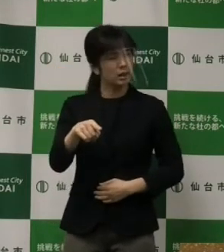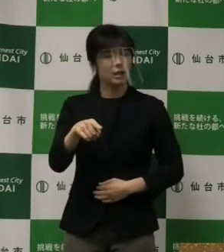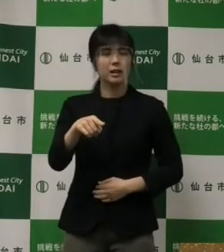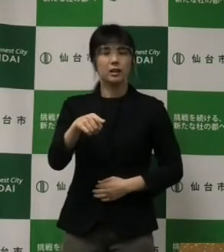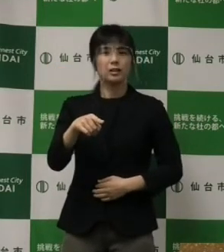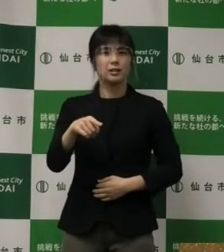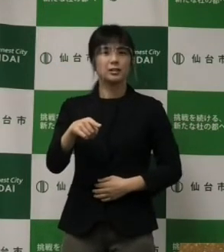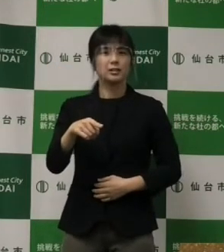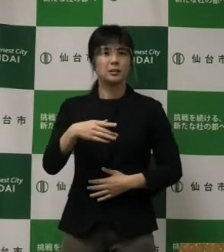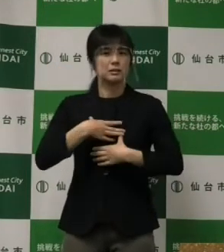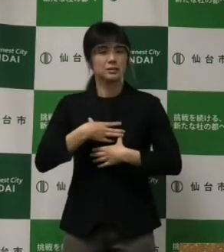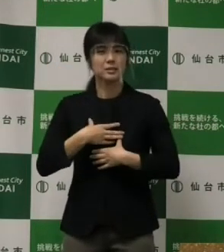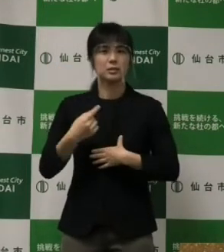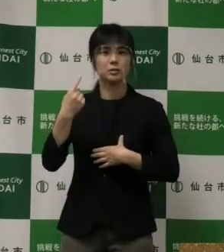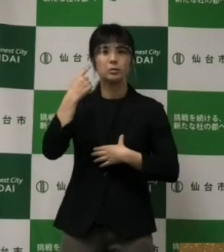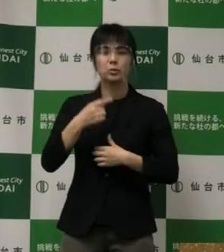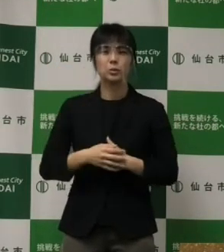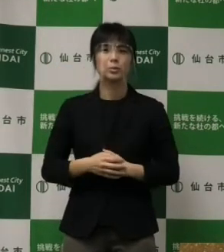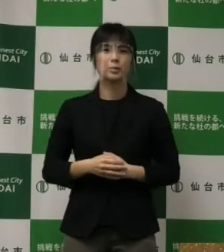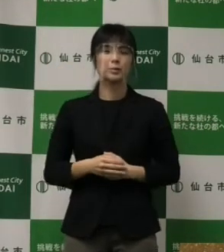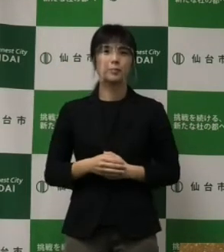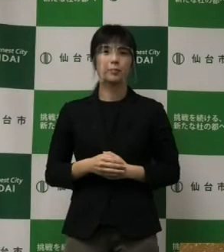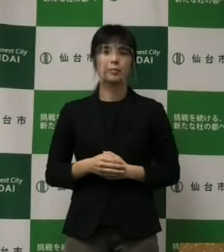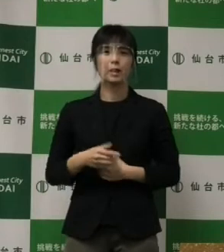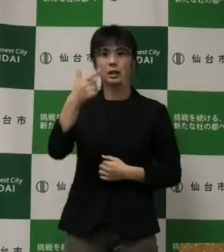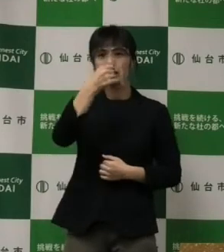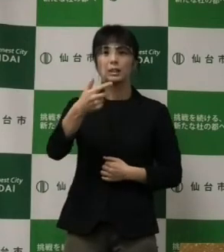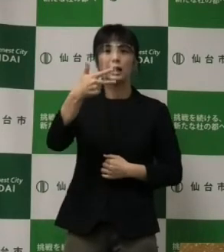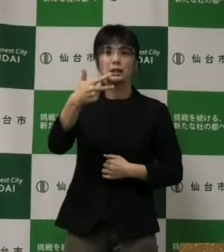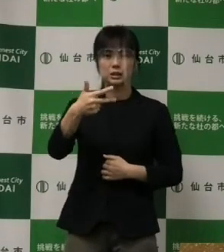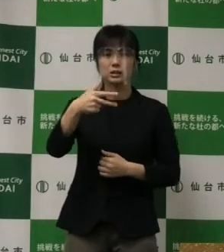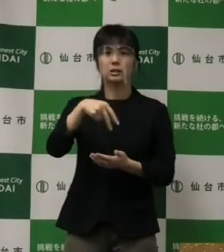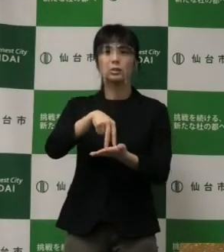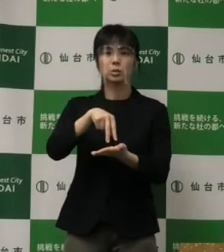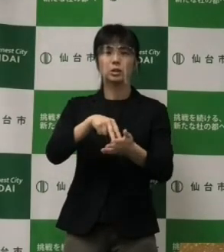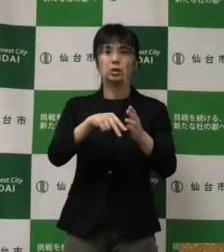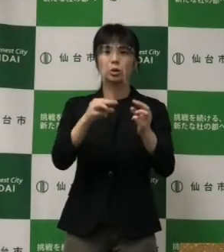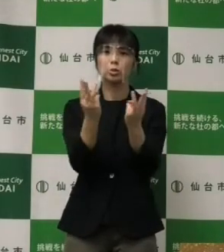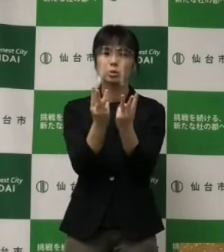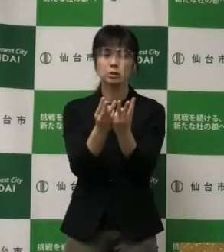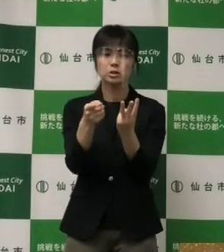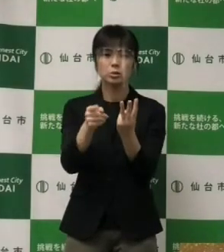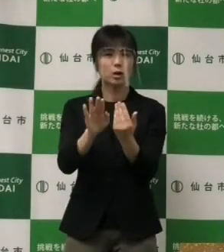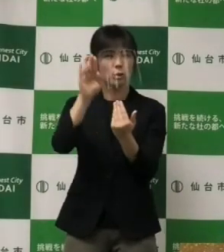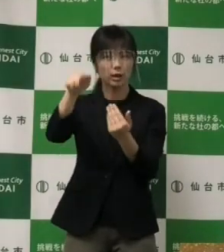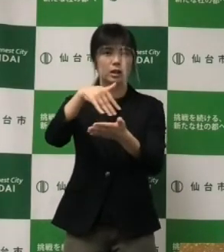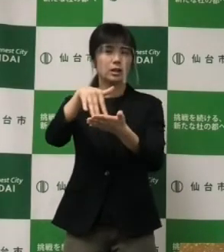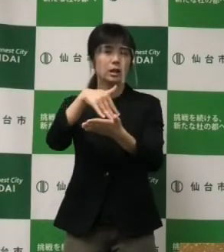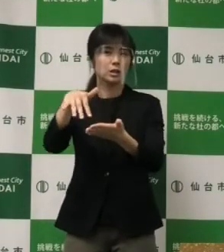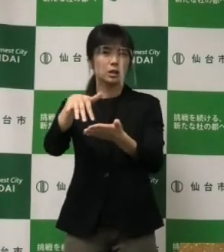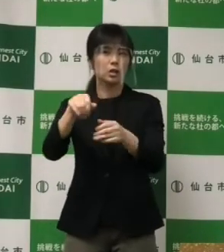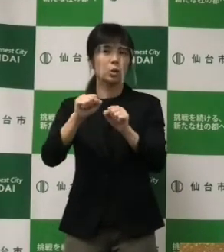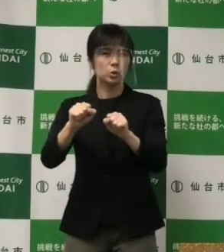みました。本心の数字はですね、これからいろいろと精査をされて、厚労省が秋ごろ